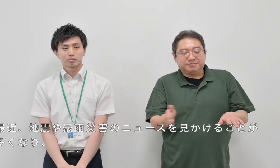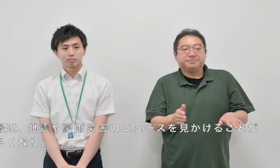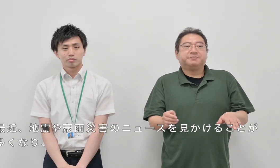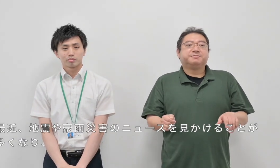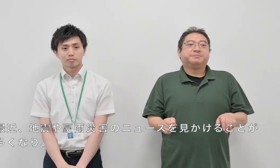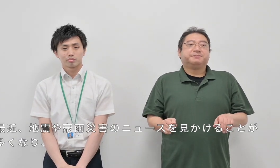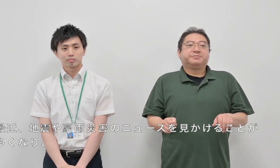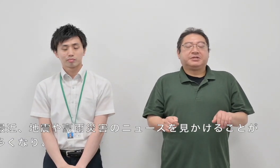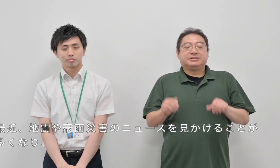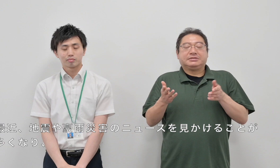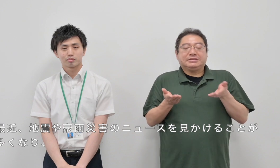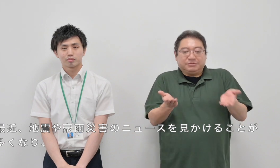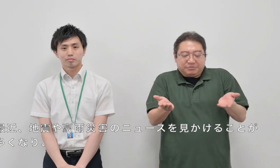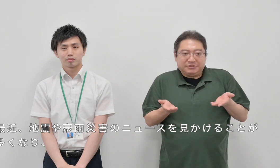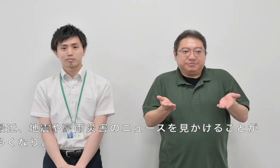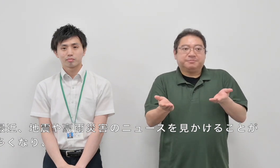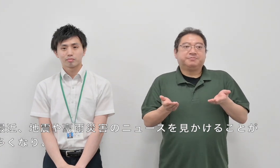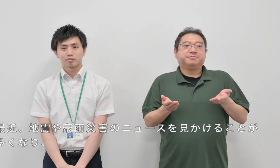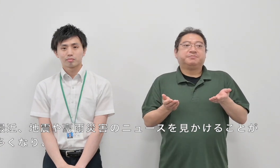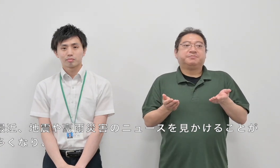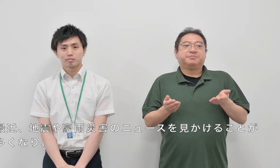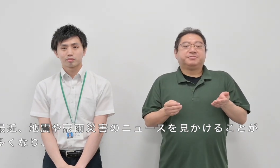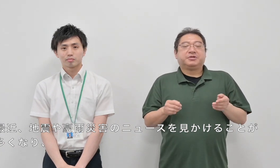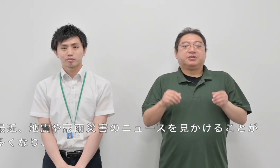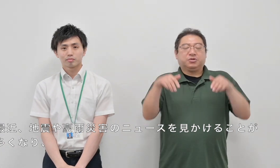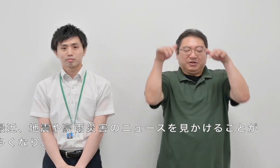最近、地震や